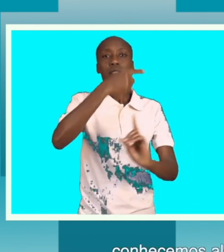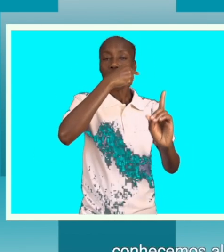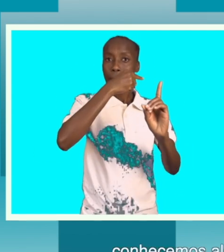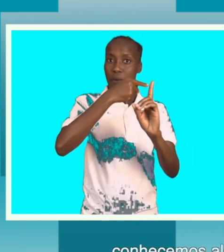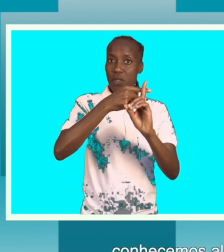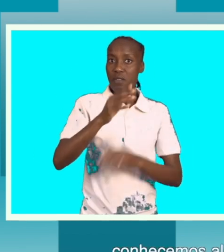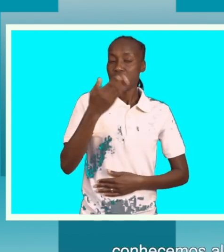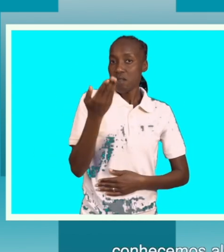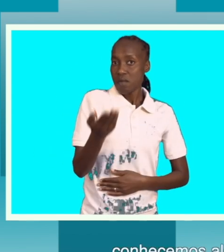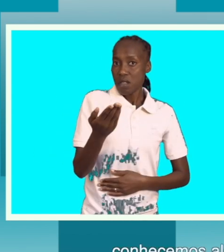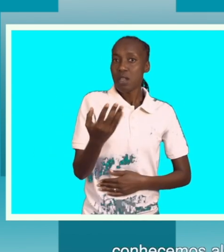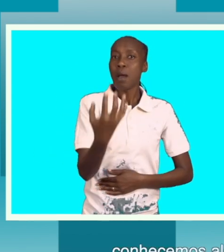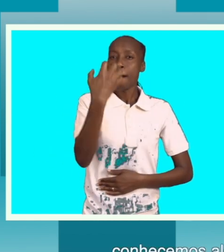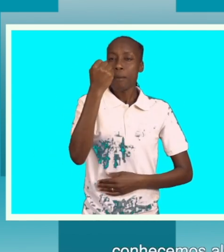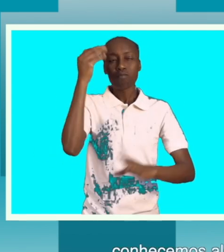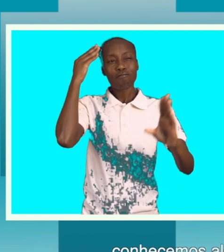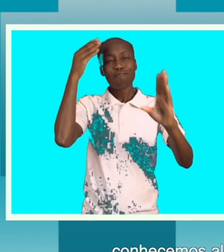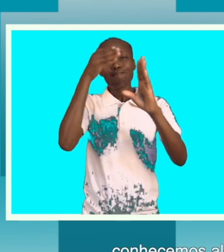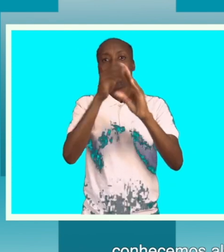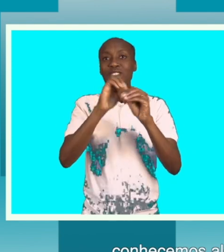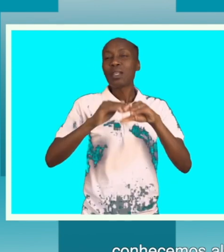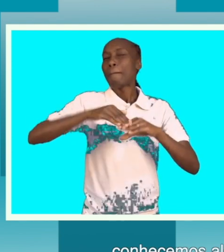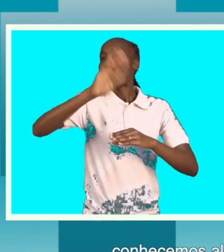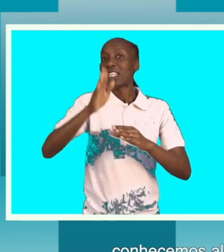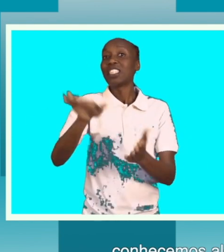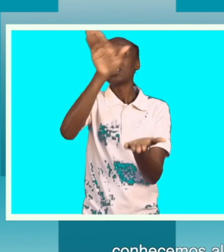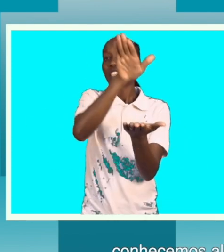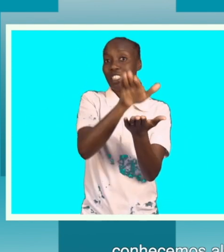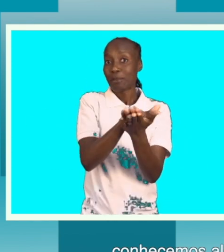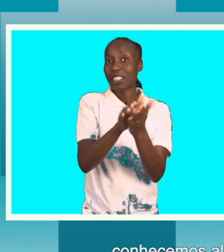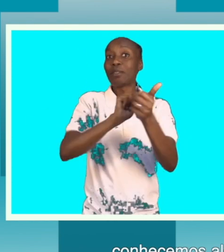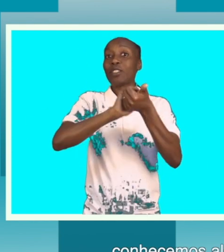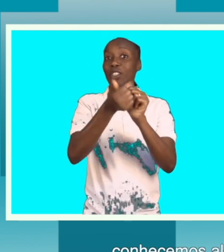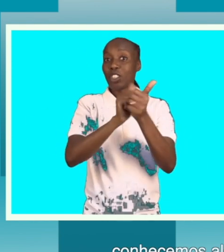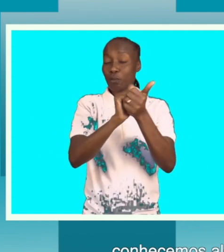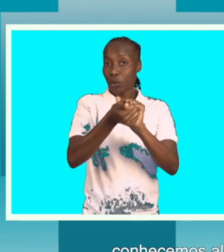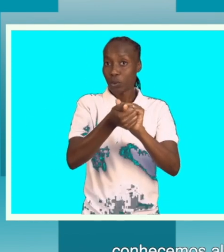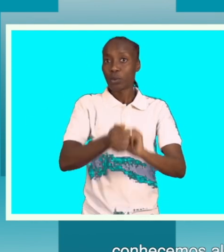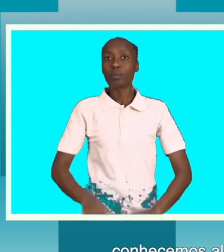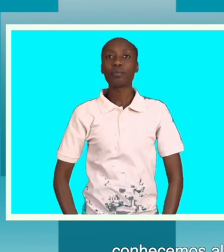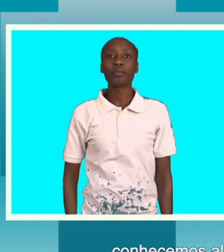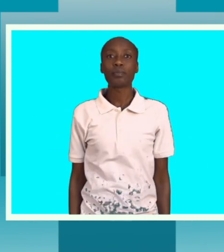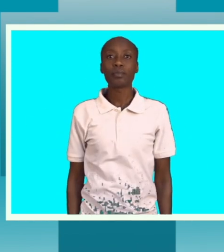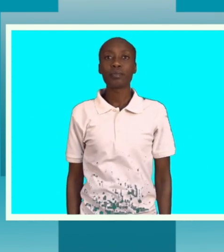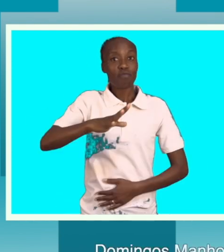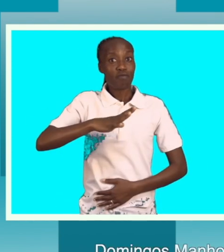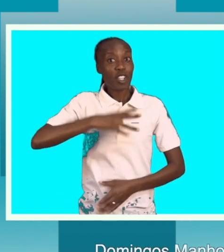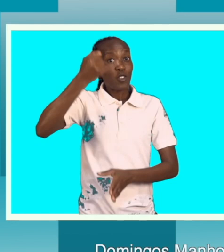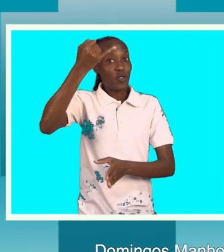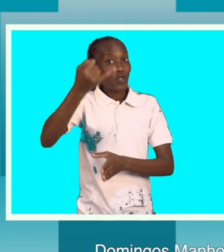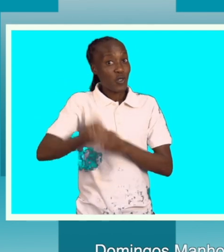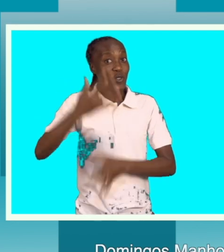E nós também Conhecemos Os outros Lá Era a nossa família Que nós não conhecíamos Mas conhecemos também Por causa de jogo escolar